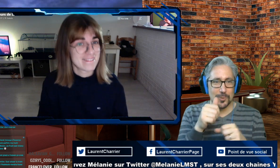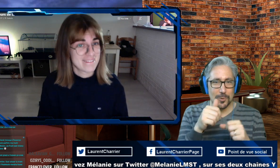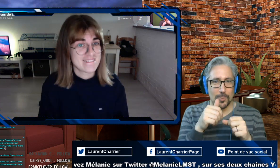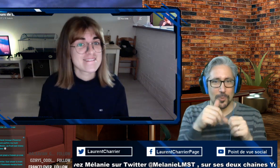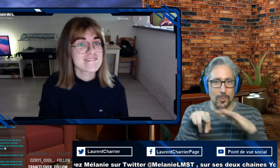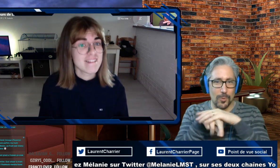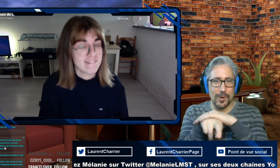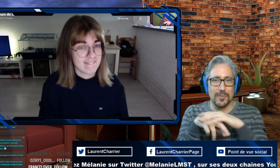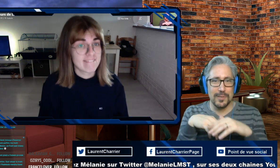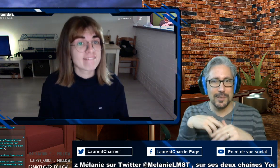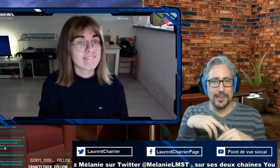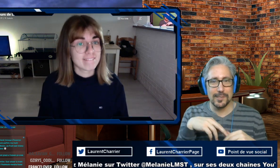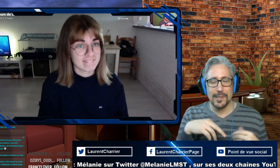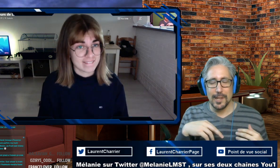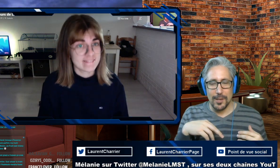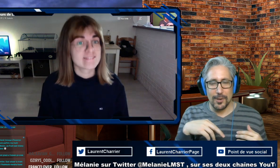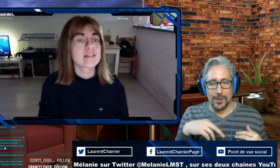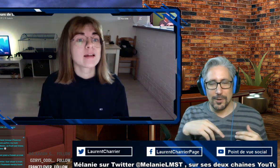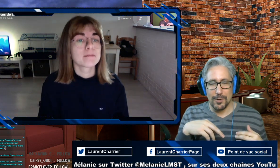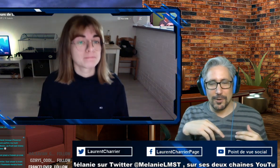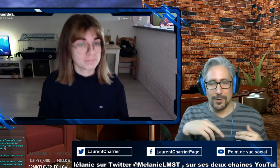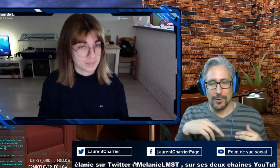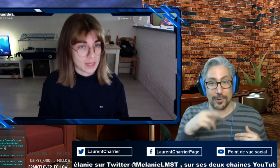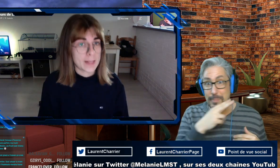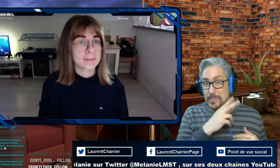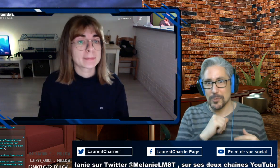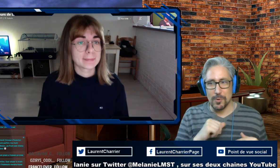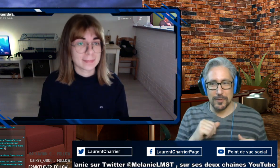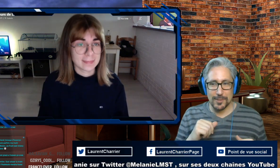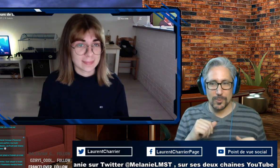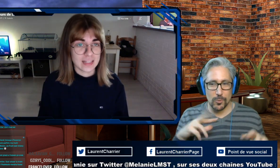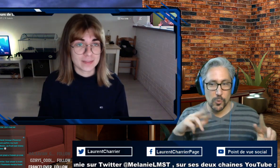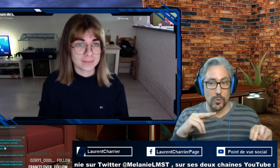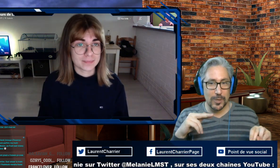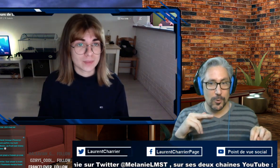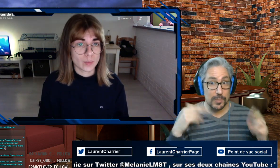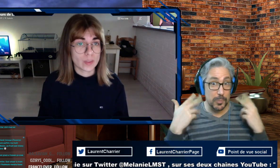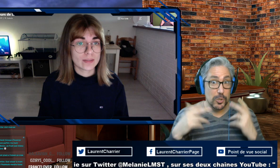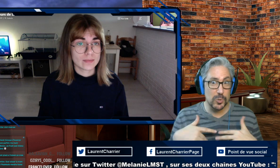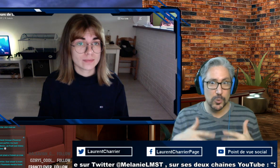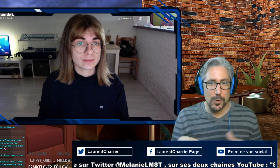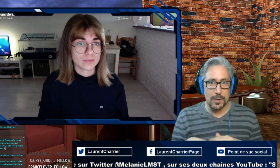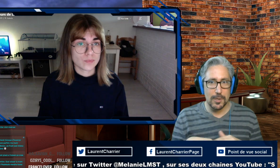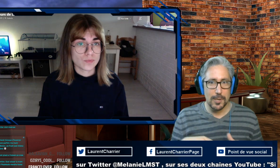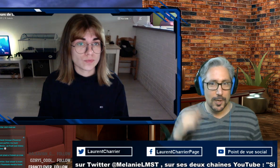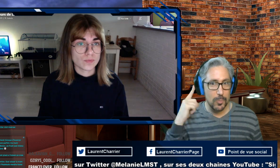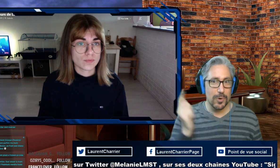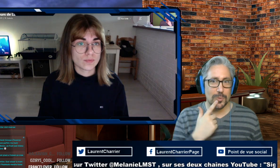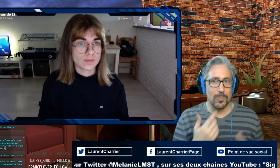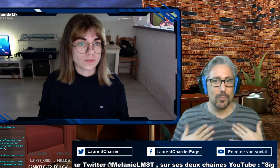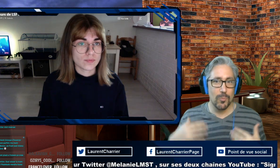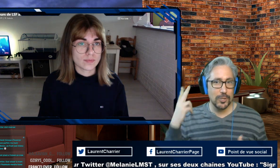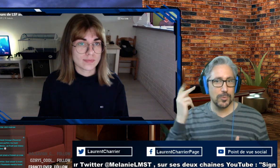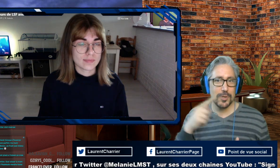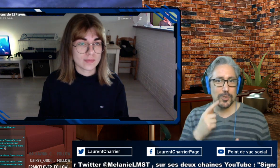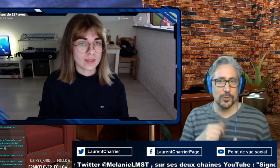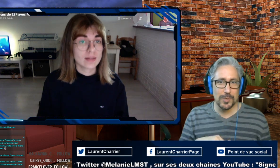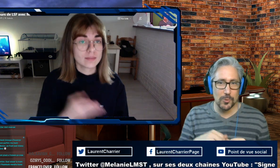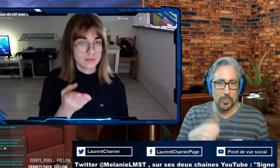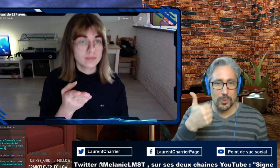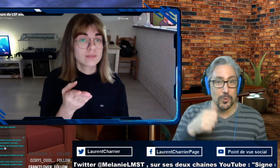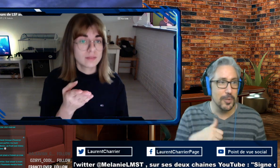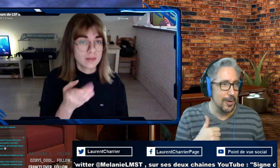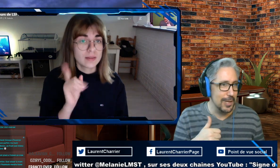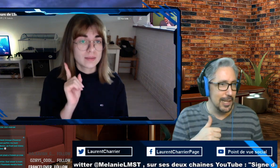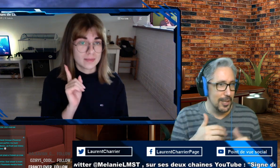quand on est en visio, on révise, on n'a pas de micro en fait. On coupe le micro, comme ça moi je suis sourd. Moi je suis